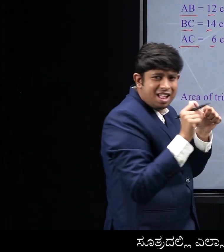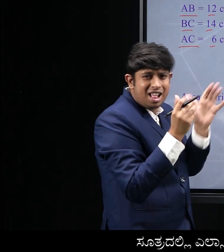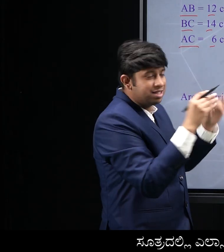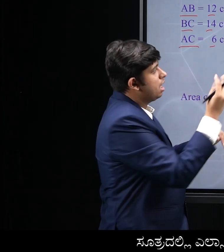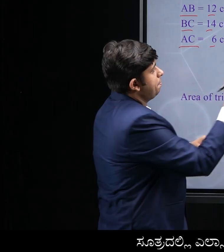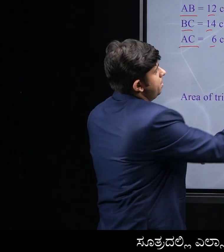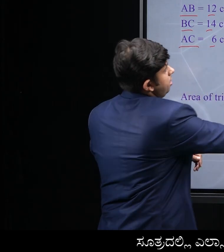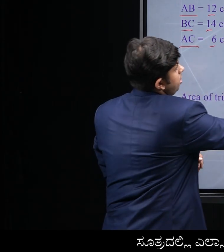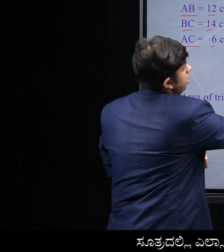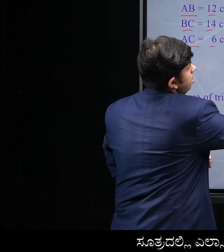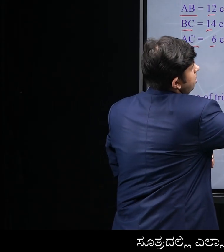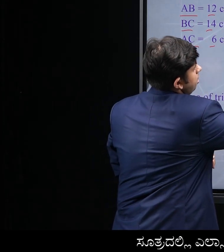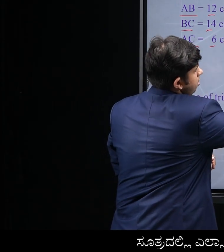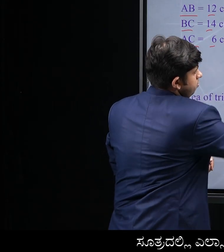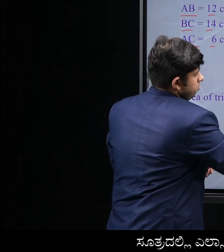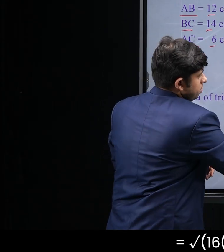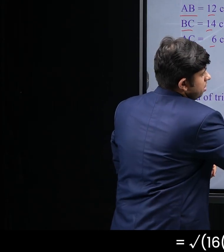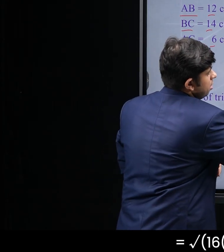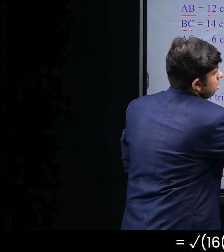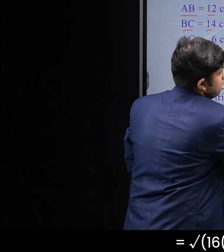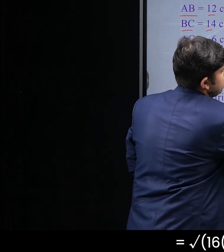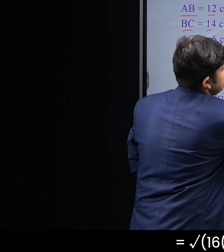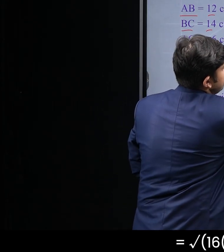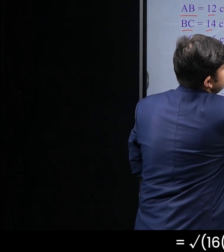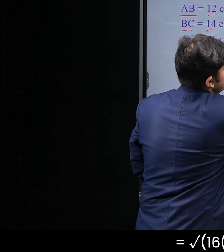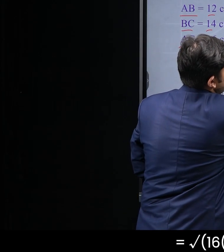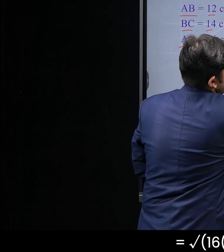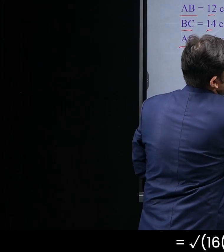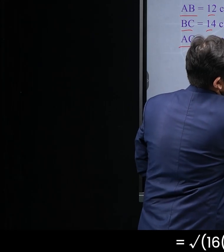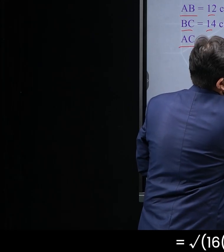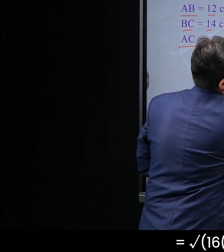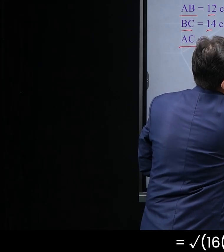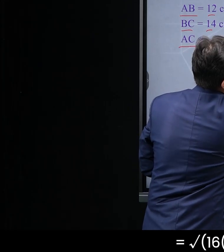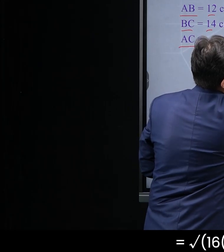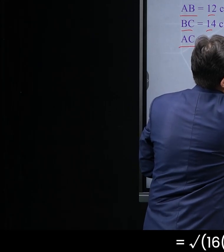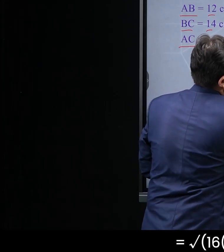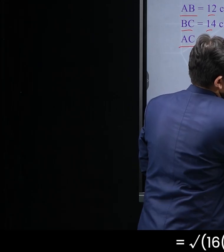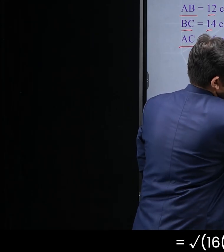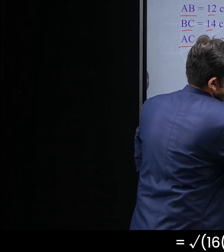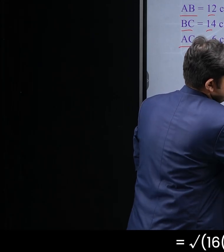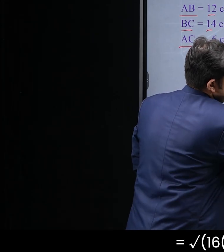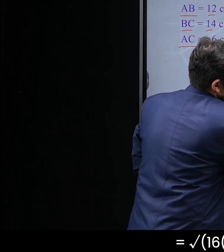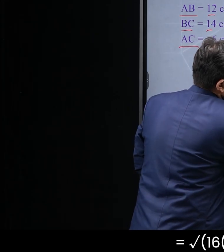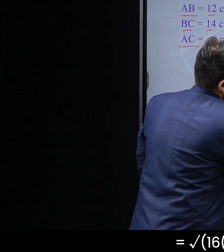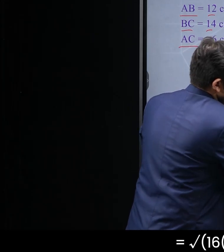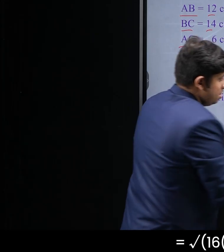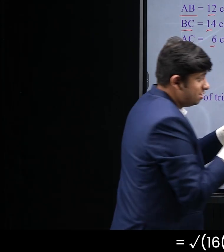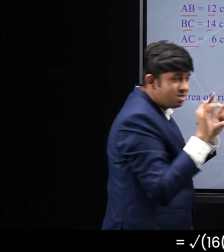ಮೌಲ್ಯಗಳನ್ನು ಬದಲಿಸುವ ಮೂಲಕ ನಾವು ಸ್ಕ್ವೇರ್ ರೂಟ್ ಆಫ್ 16 ಇಂಟು 16 ಮೈನಸ್ 12, 16 ಮೈನಸ್ 14,